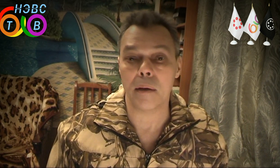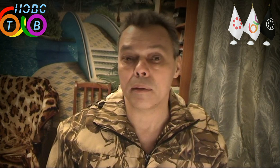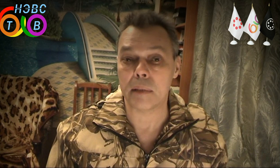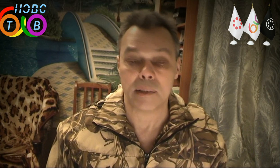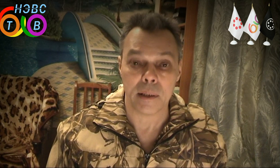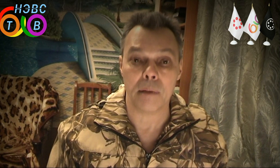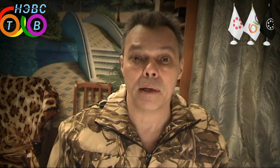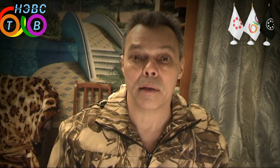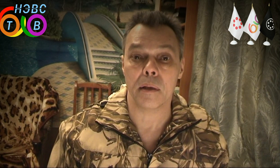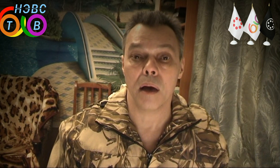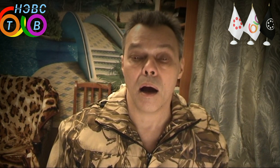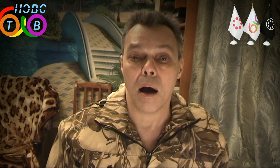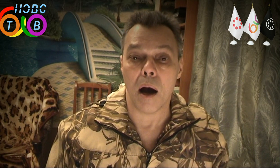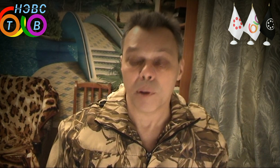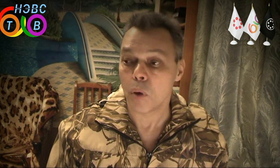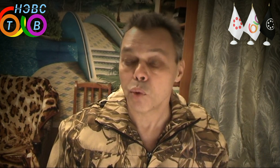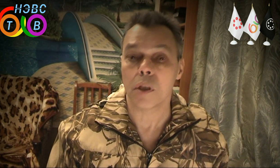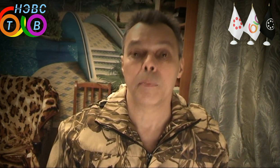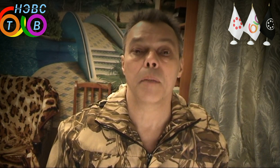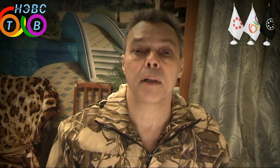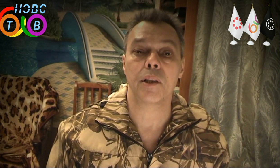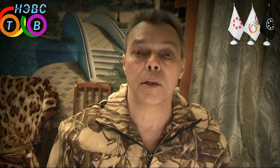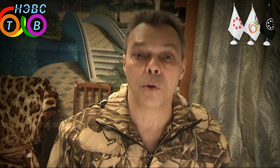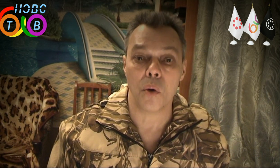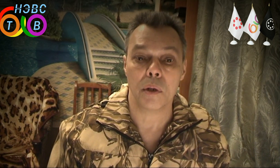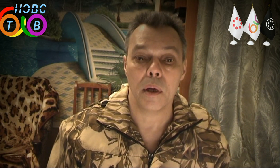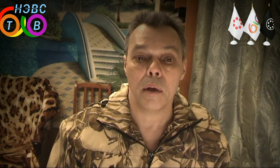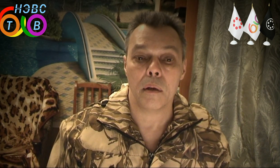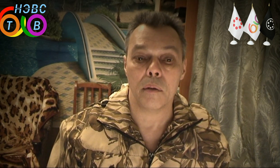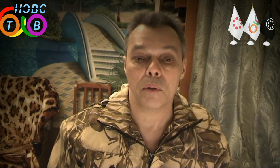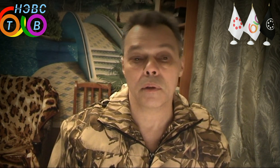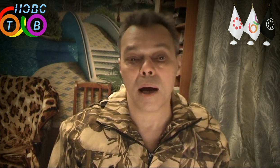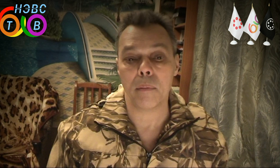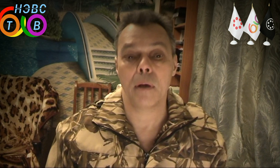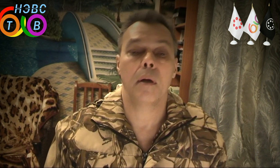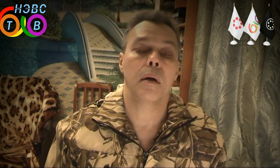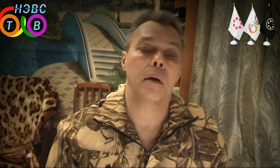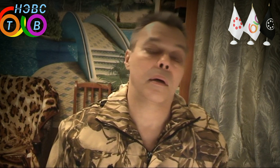и насиловали их. А потом нужно же было продолжать род. И вот там